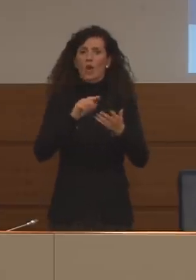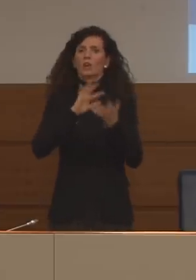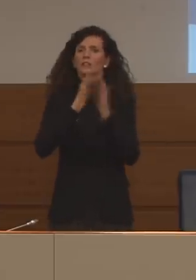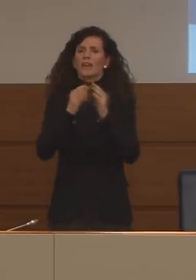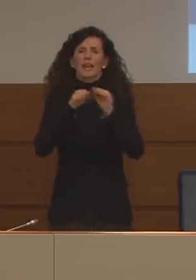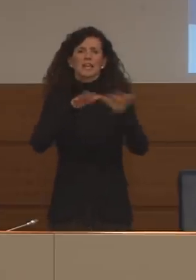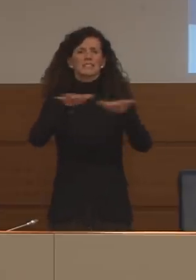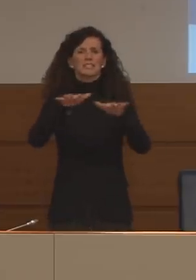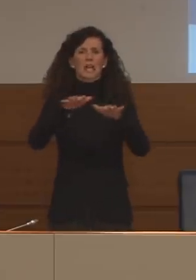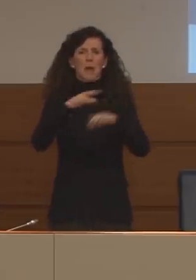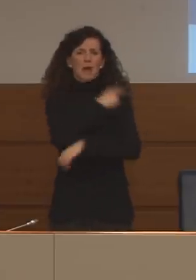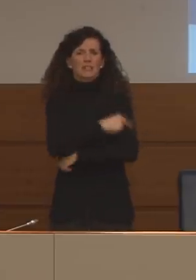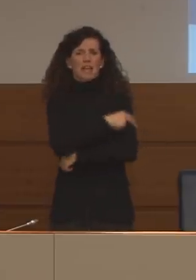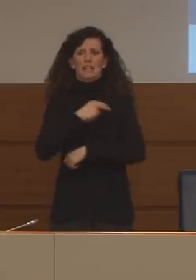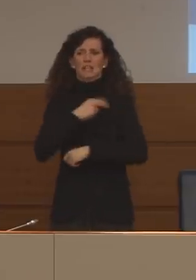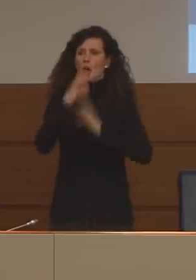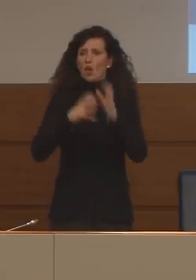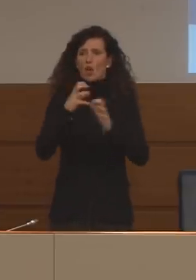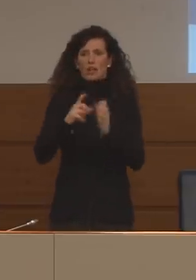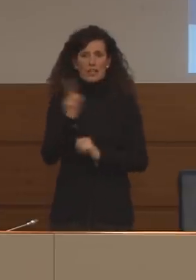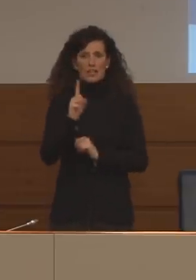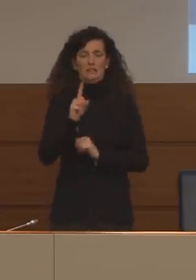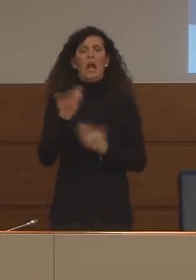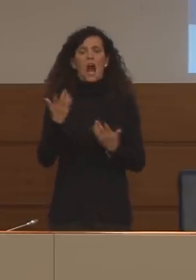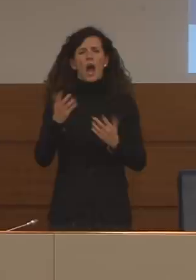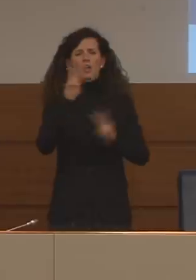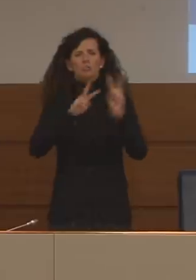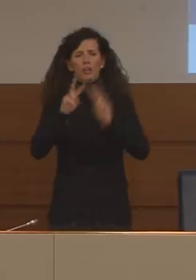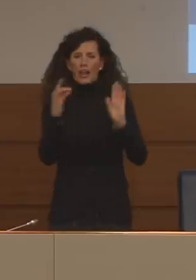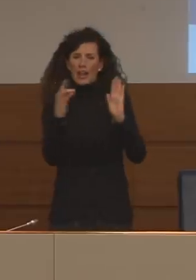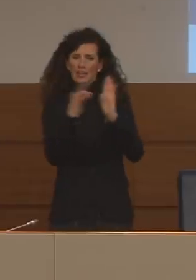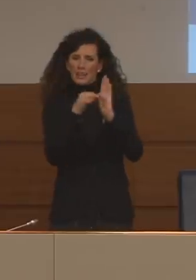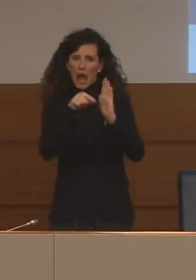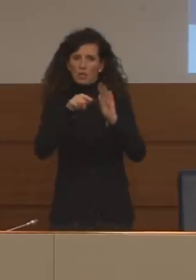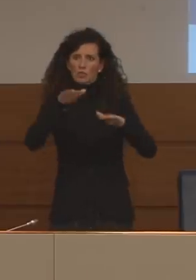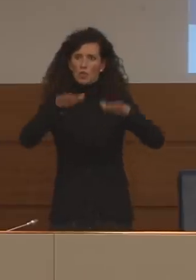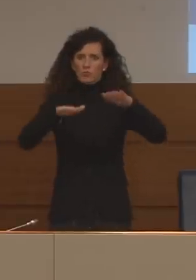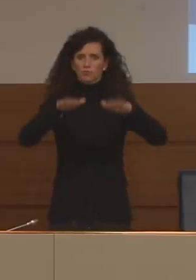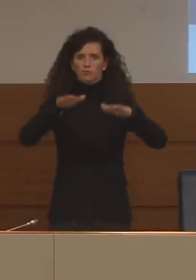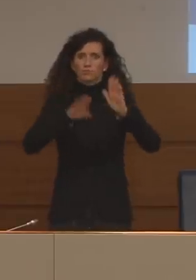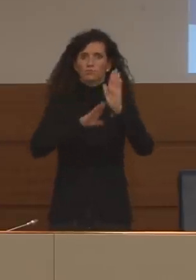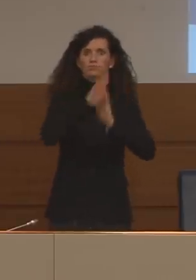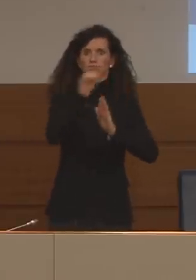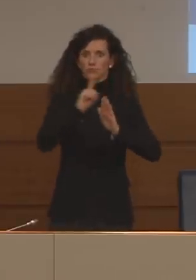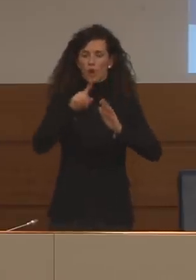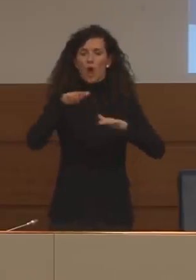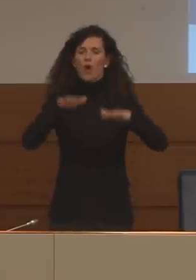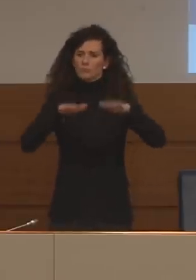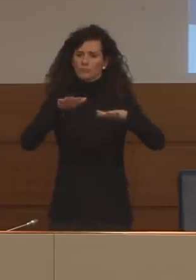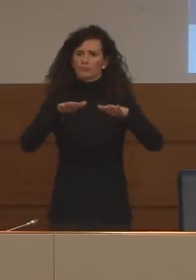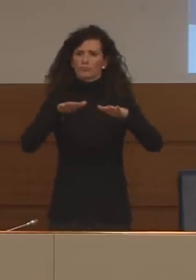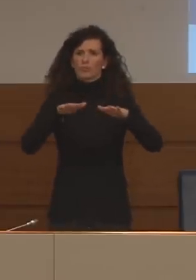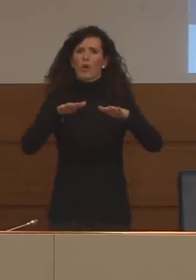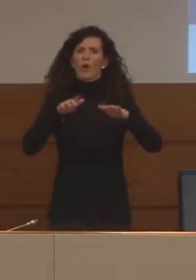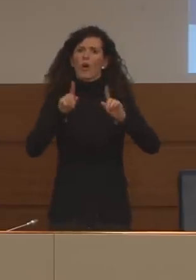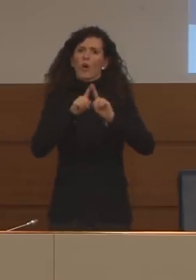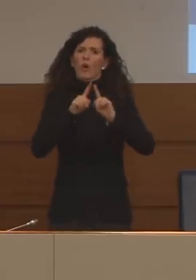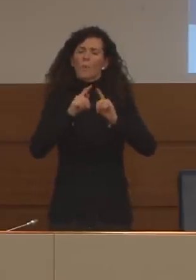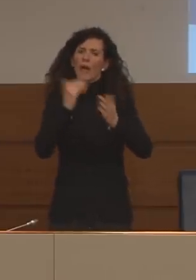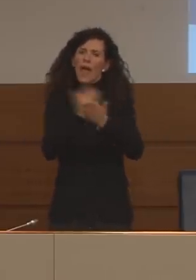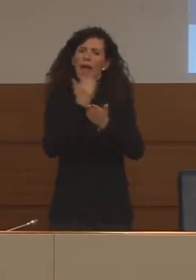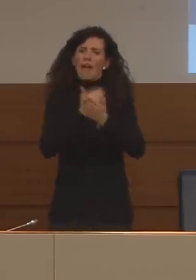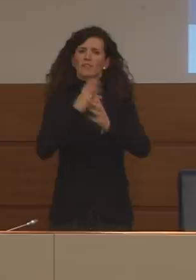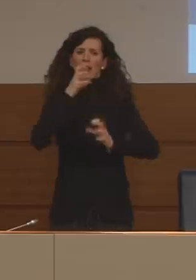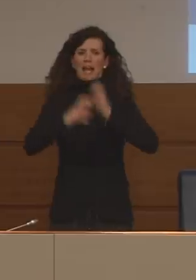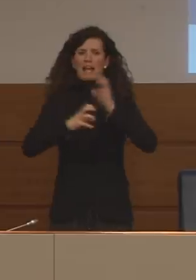quindi mantenerlo più basso vuol dire poterlo magari spalmare un po più a lungo ma garantire di non andare in crisi col sistema